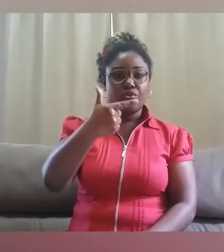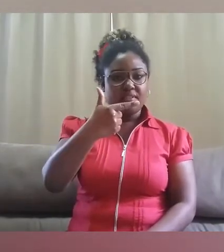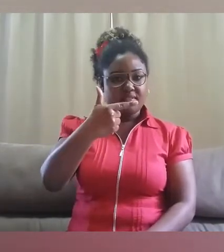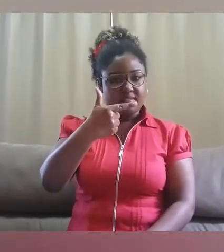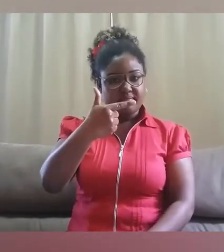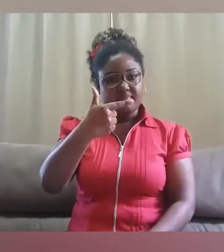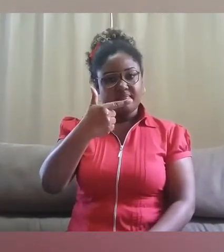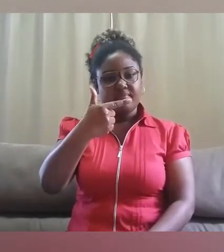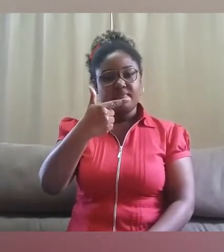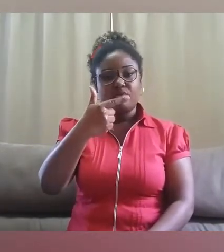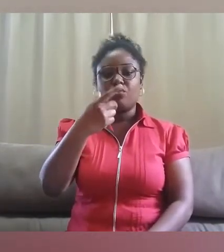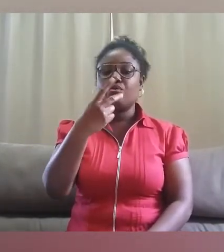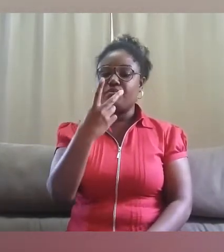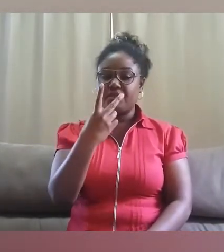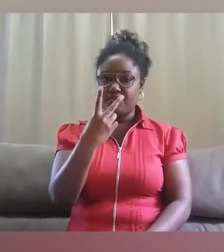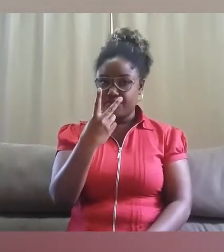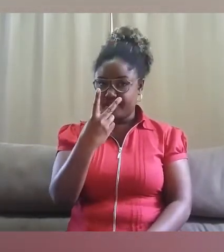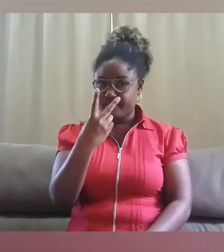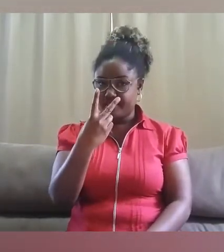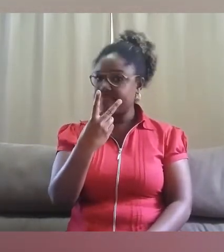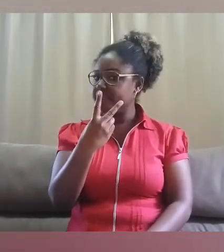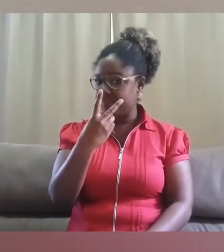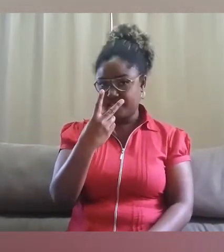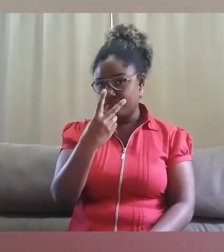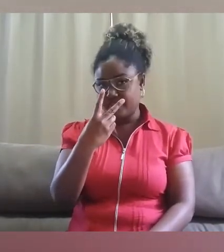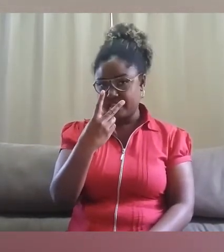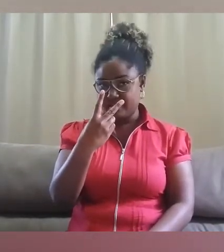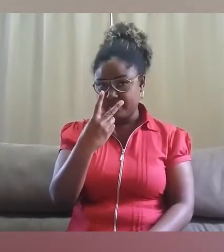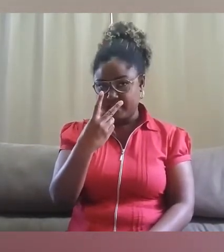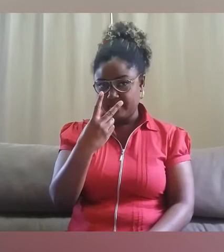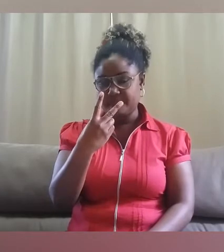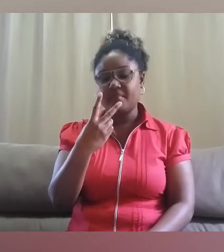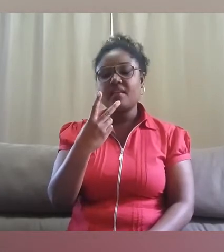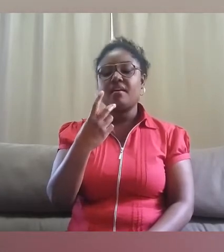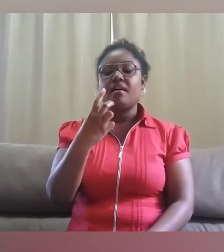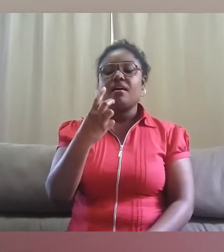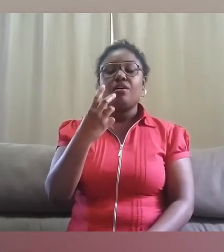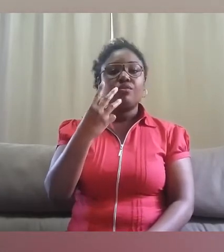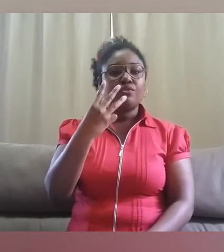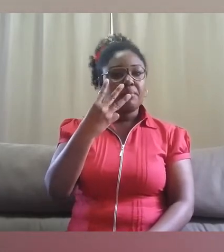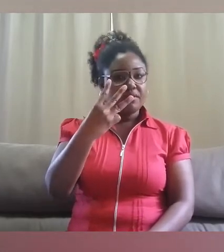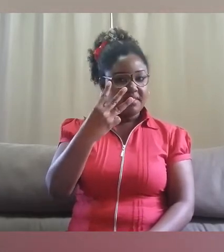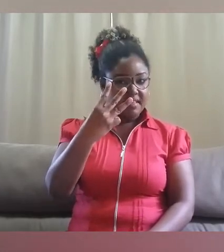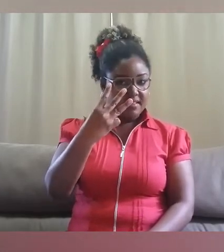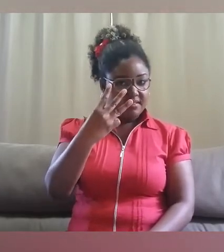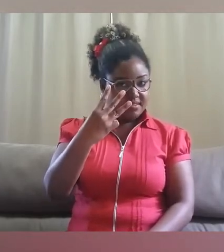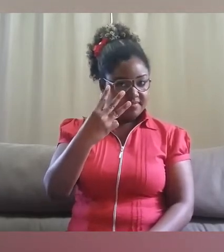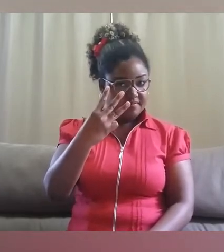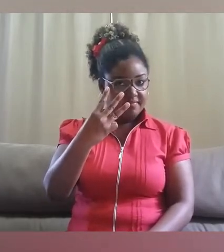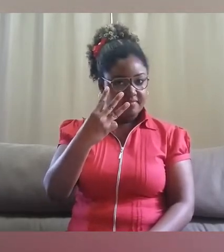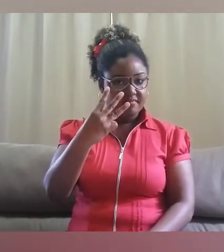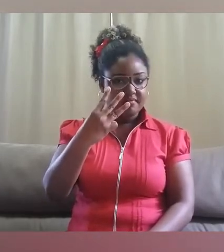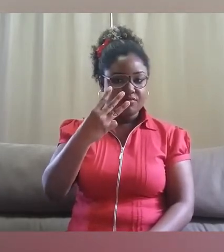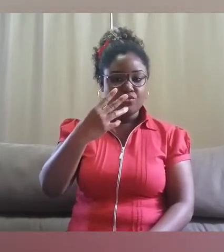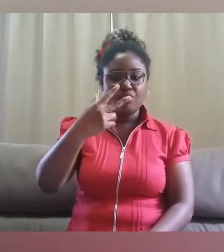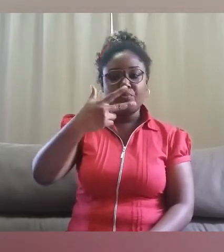2 ou número 2, tanto faz também. Número 3. Ou